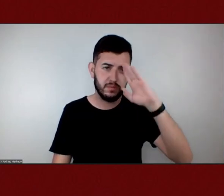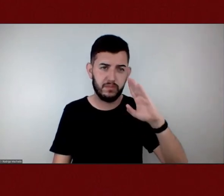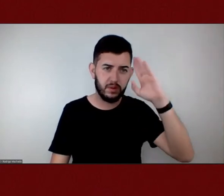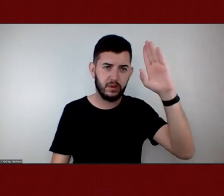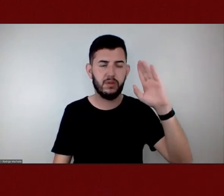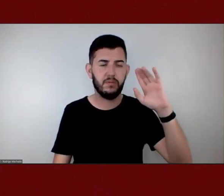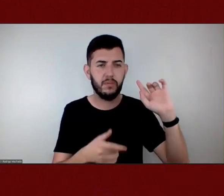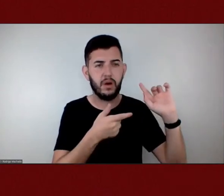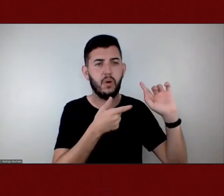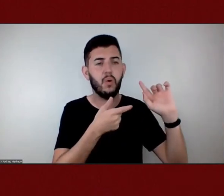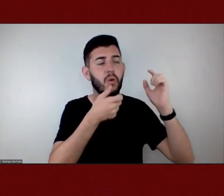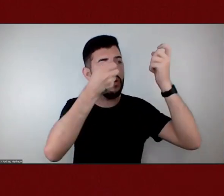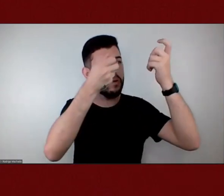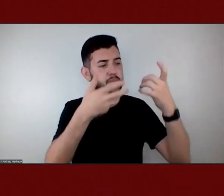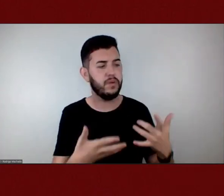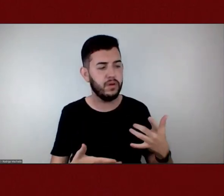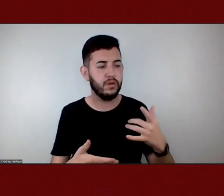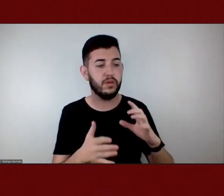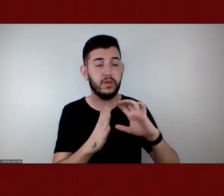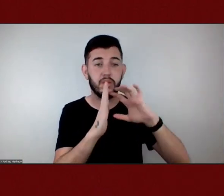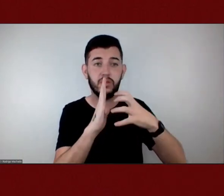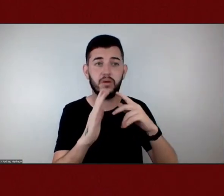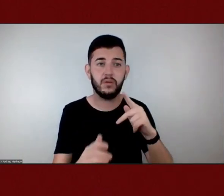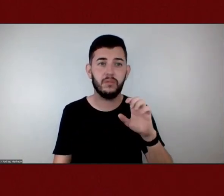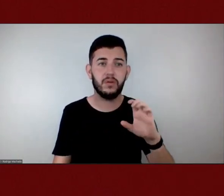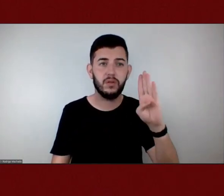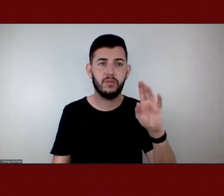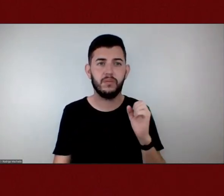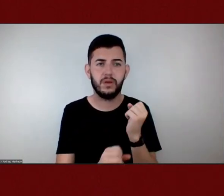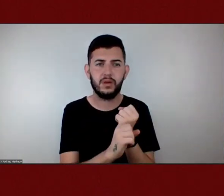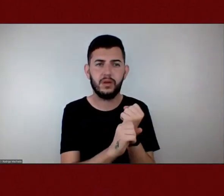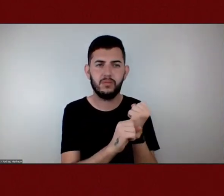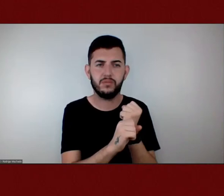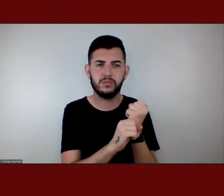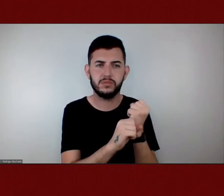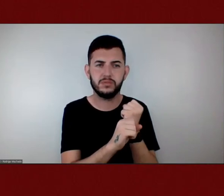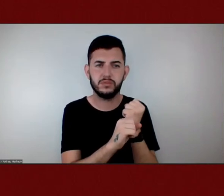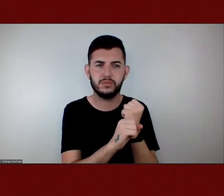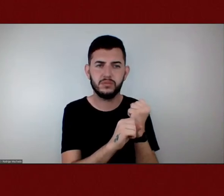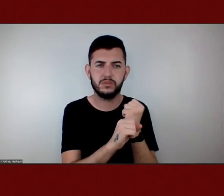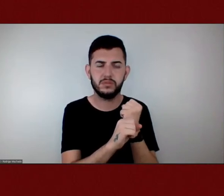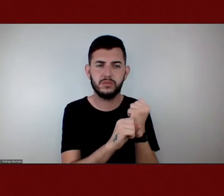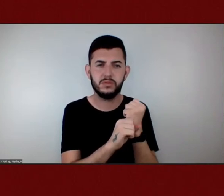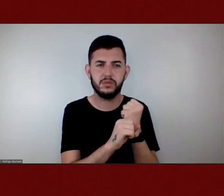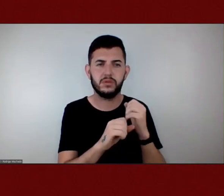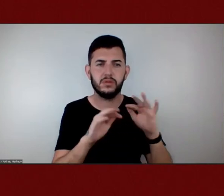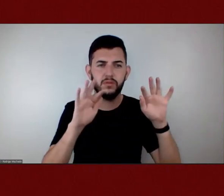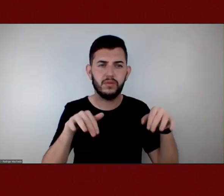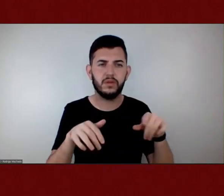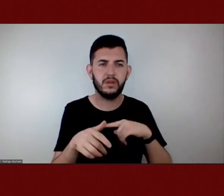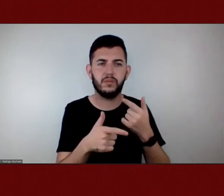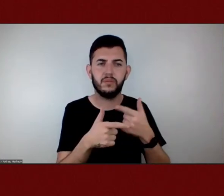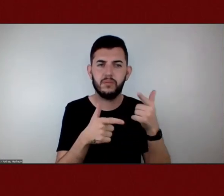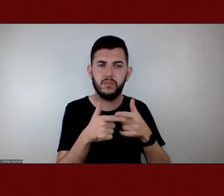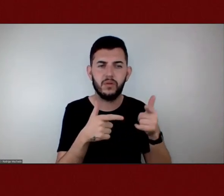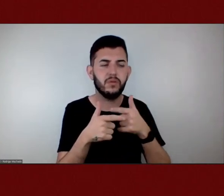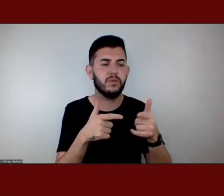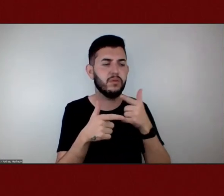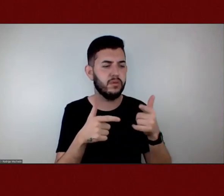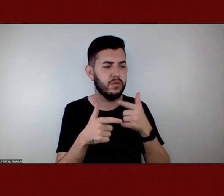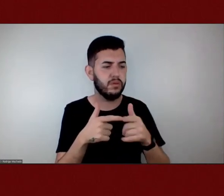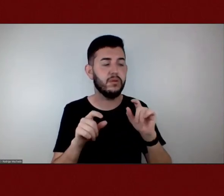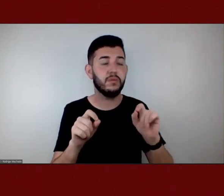partidão, especialmente nas suas décadas finais, entre idas e vindas, tropeços e contradições, terminou